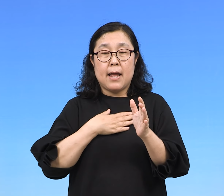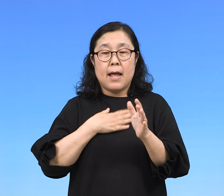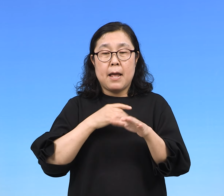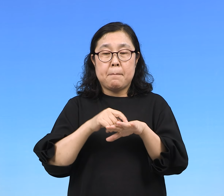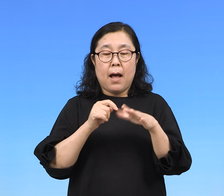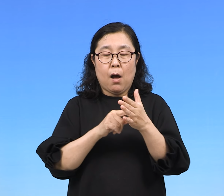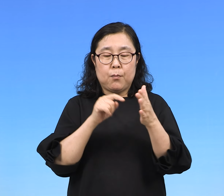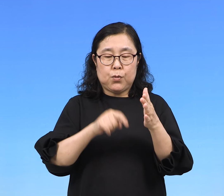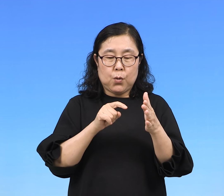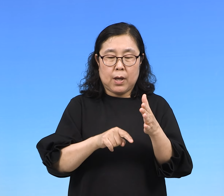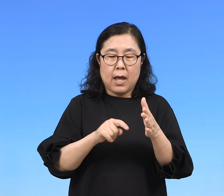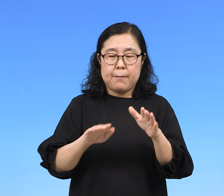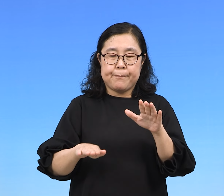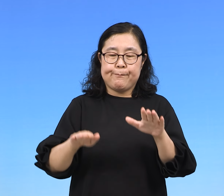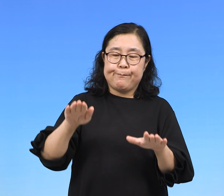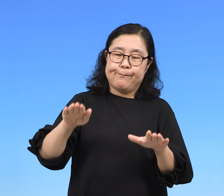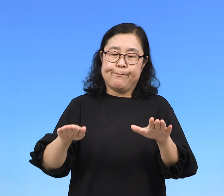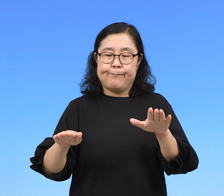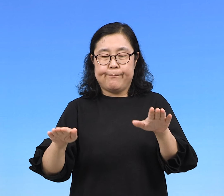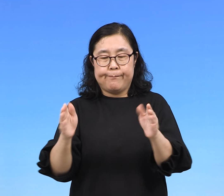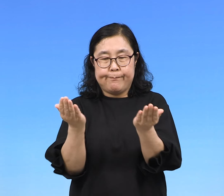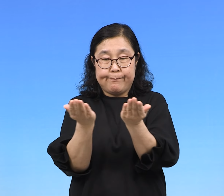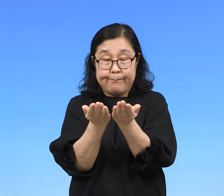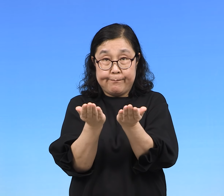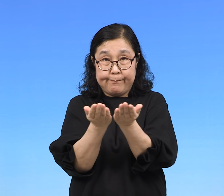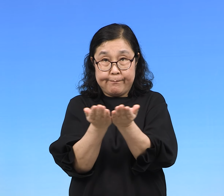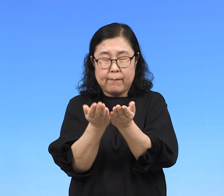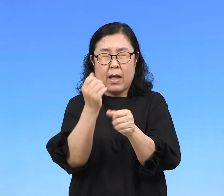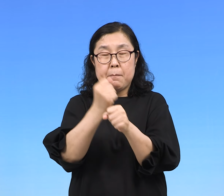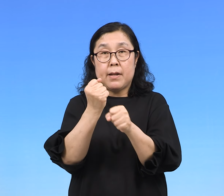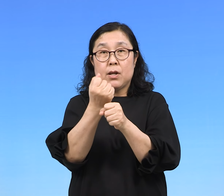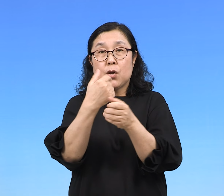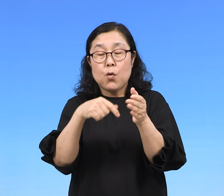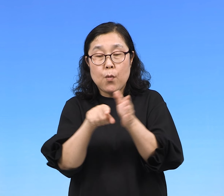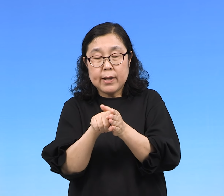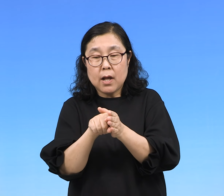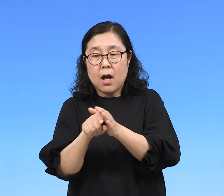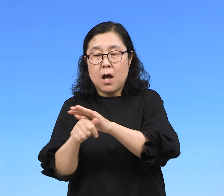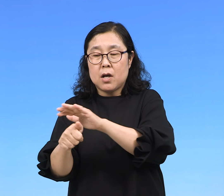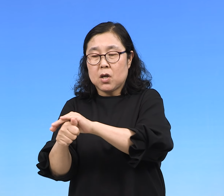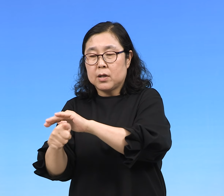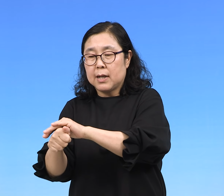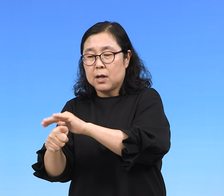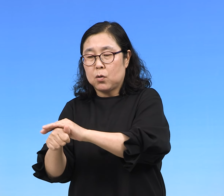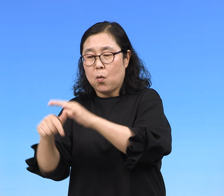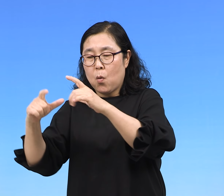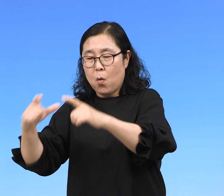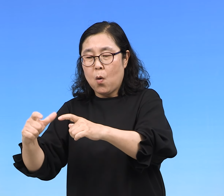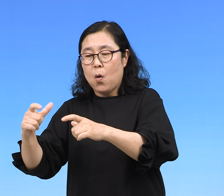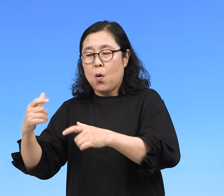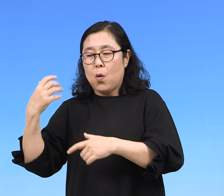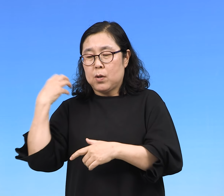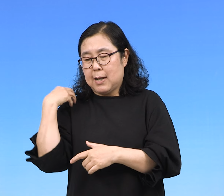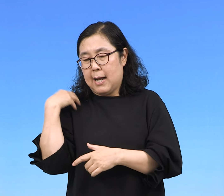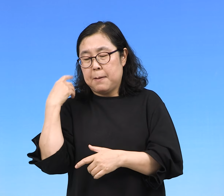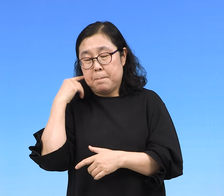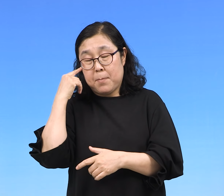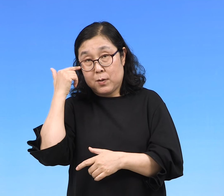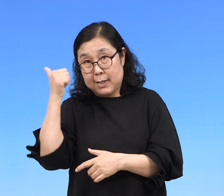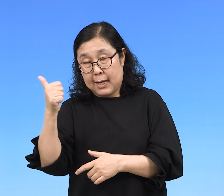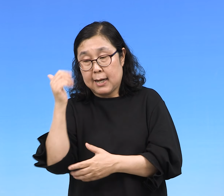마음에 이게 균형을 이루어야 되는데, 이 경상도 담임 목사가 계속 이렇게 설교를 하니까 좀